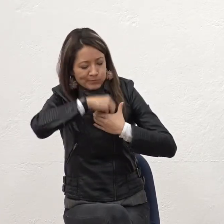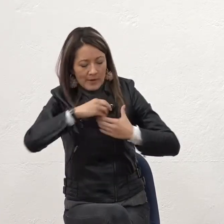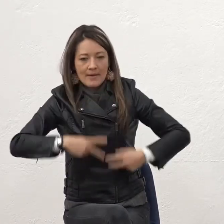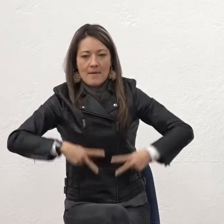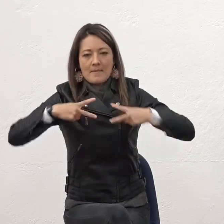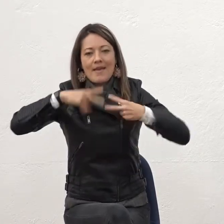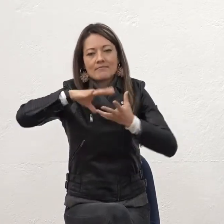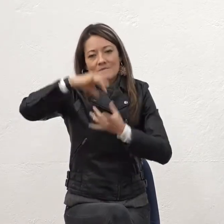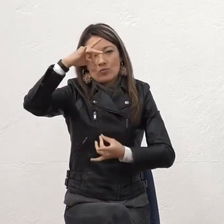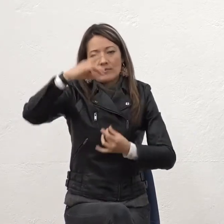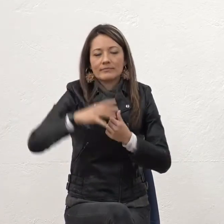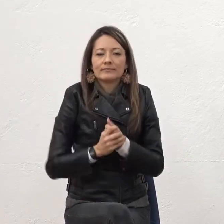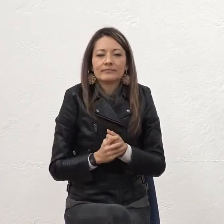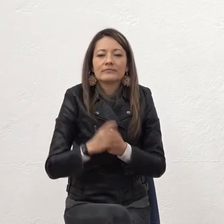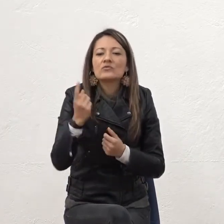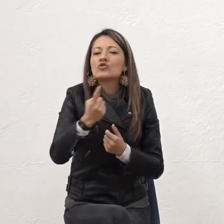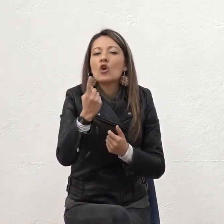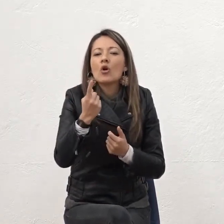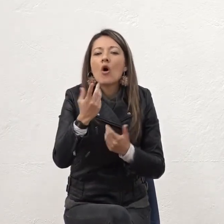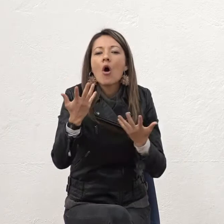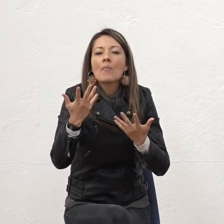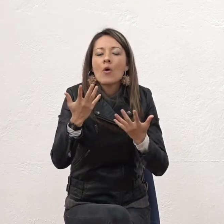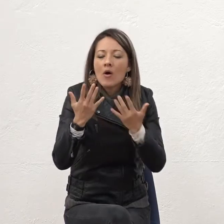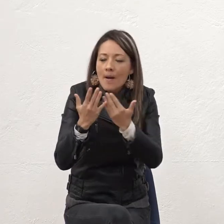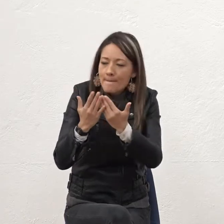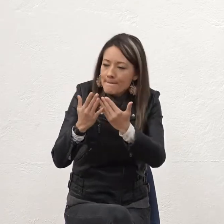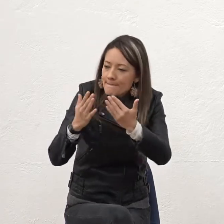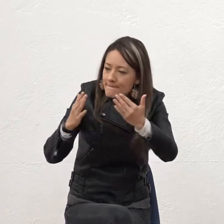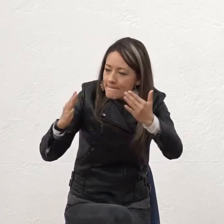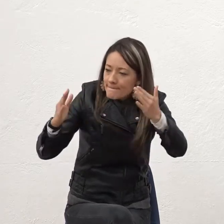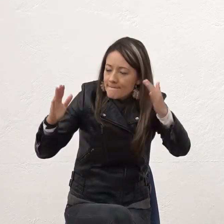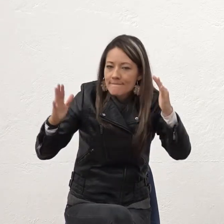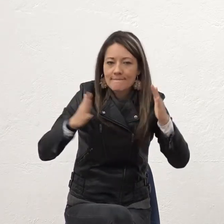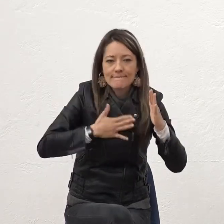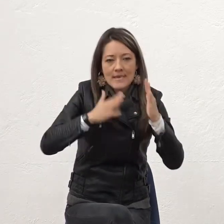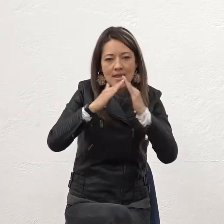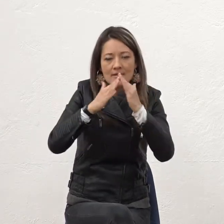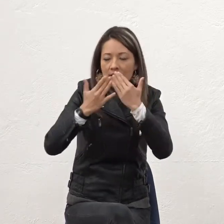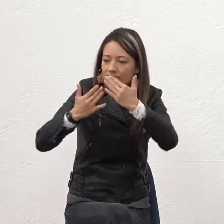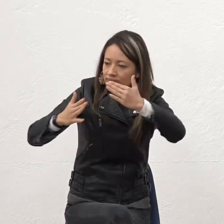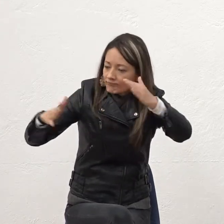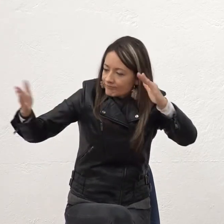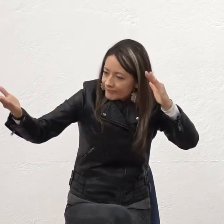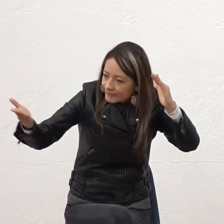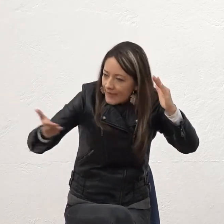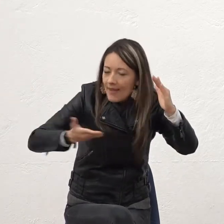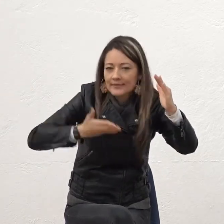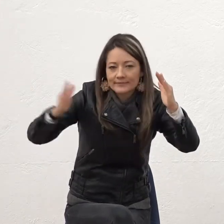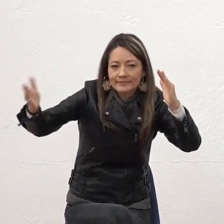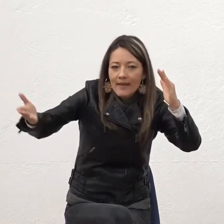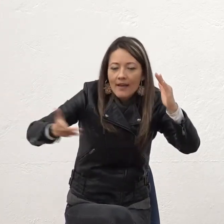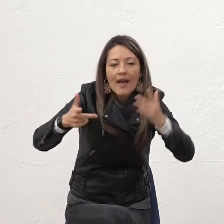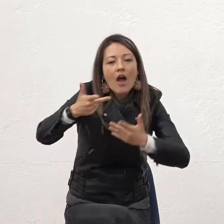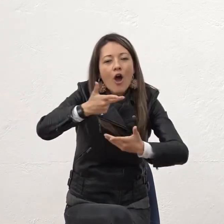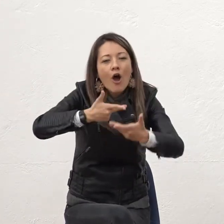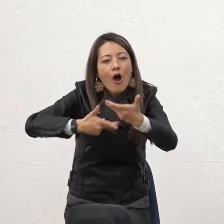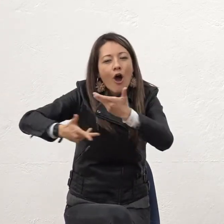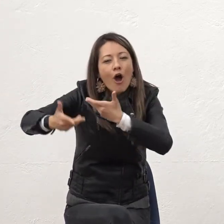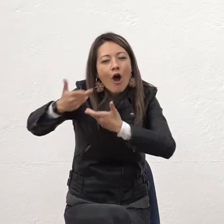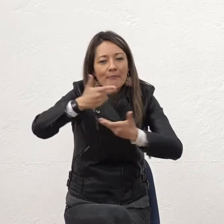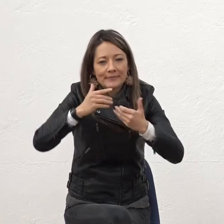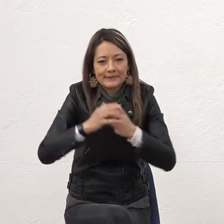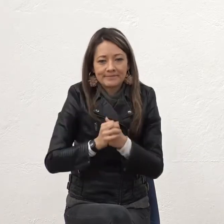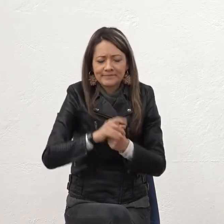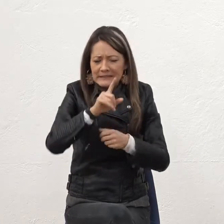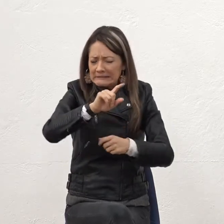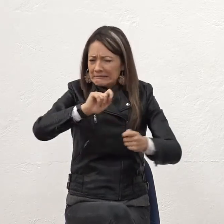vida espiritual. Y solo con abrir la puerta de nuestra casa y decirle, entren y compartimos,